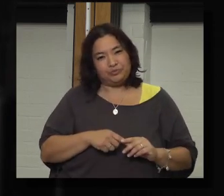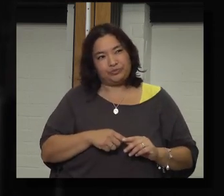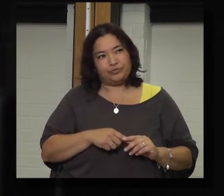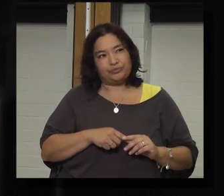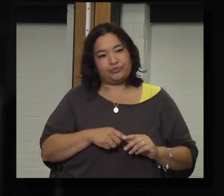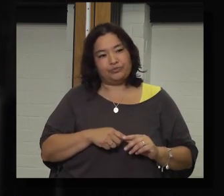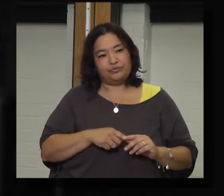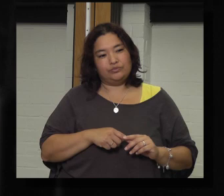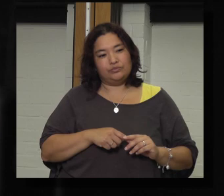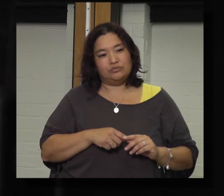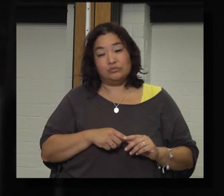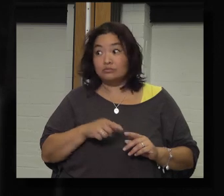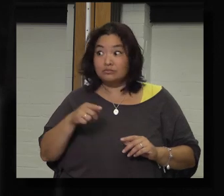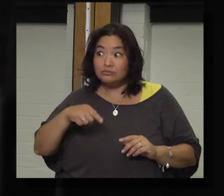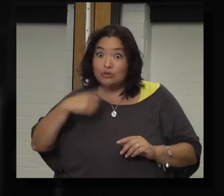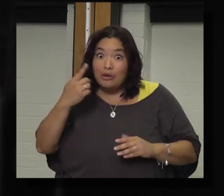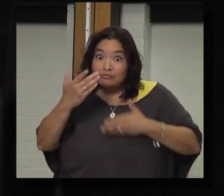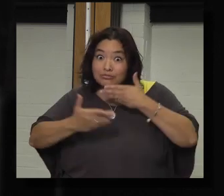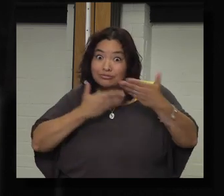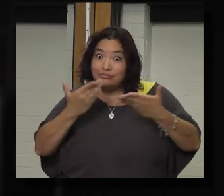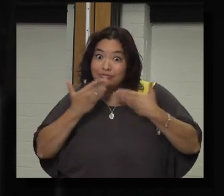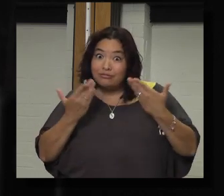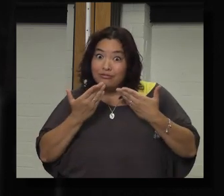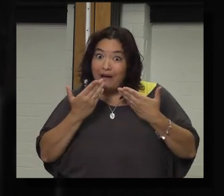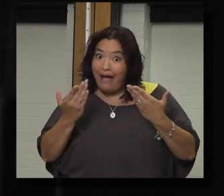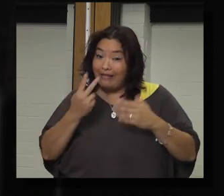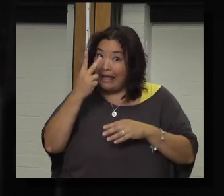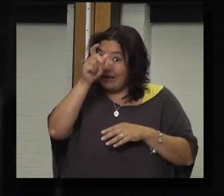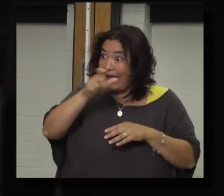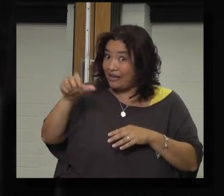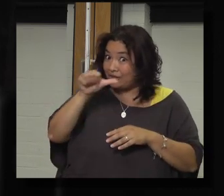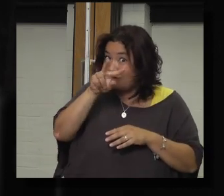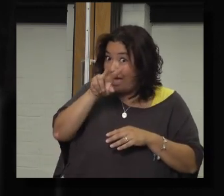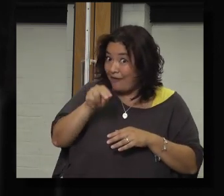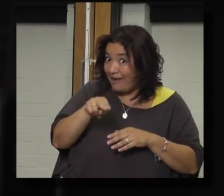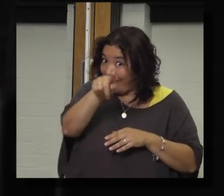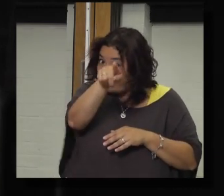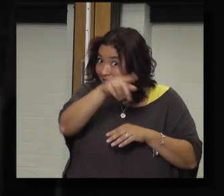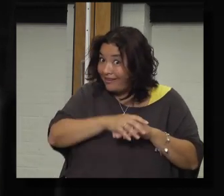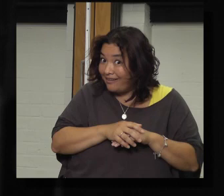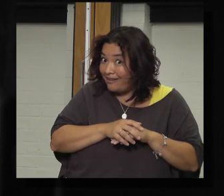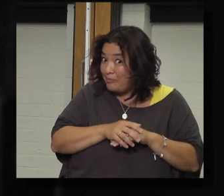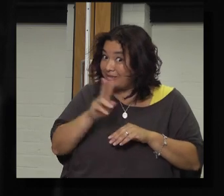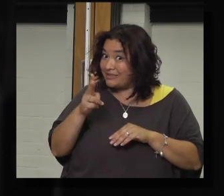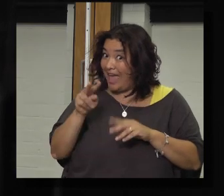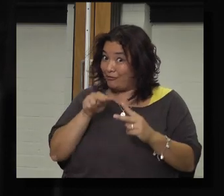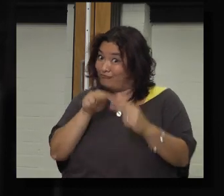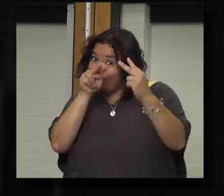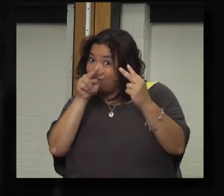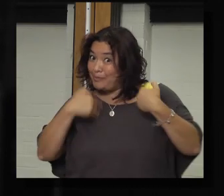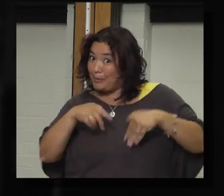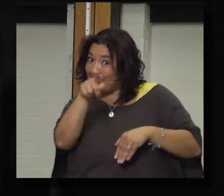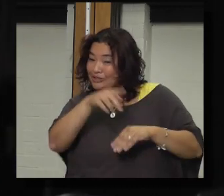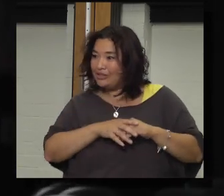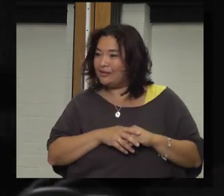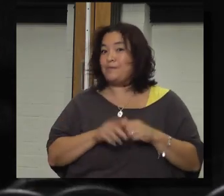Wil je verder nog iets kwijt aan de kijkers van AVN? Ja. Om kijken in de camera. Twee dingen. Kijken.